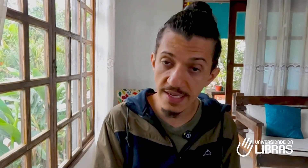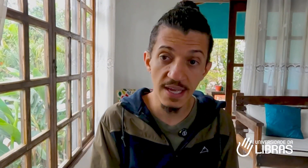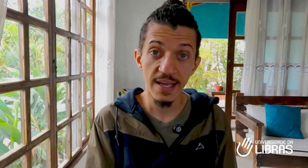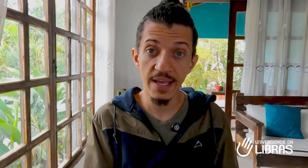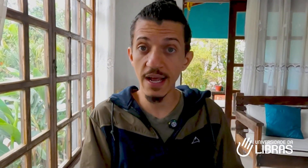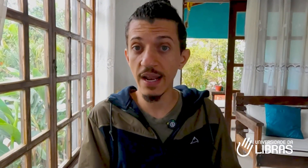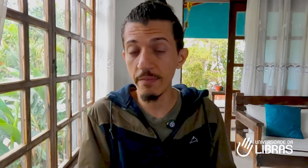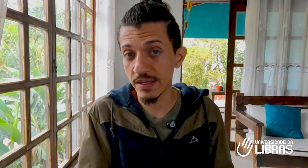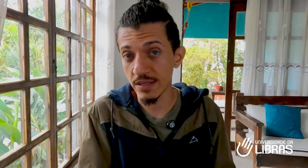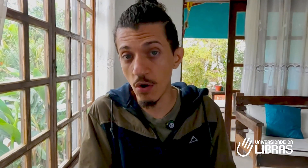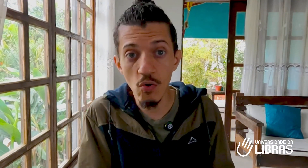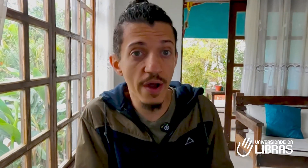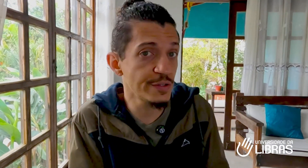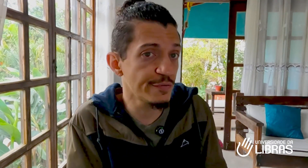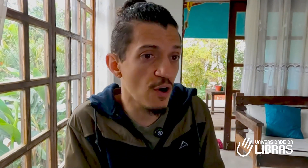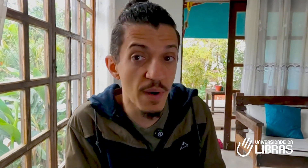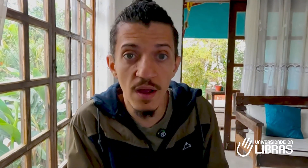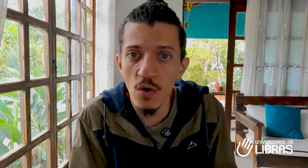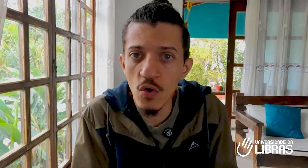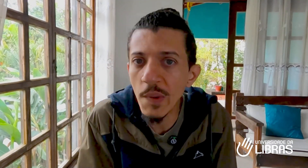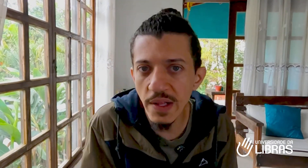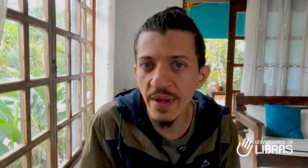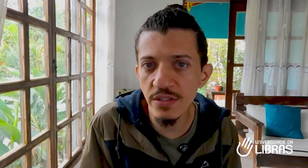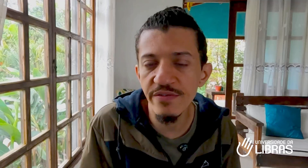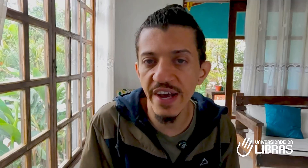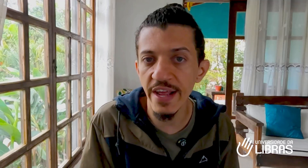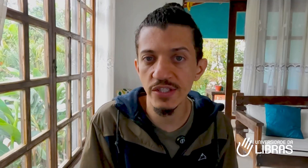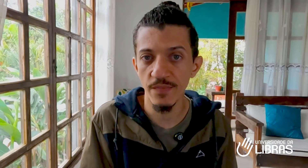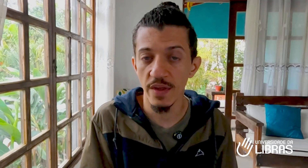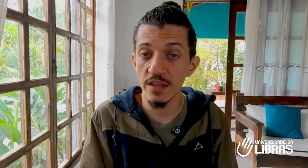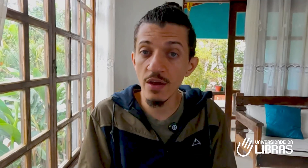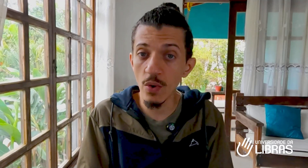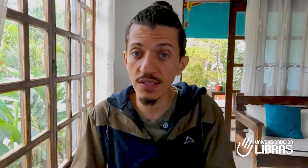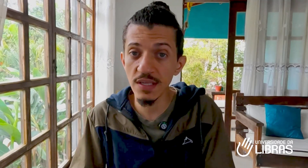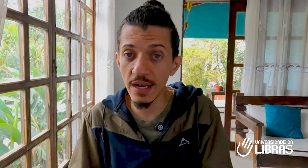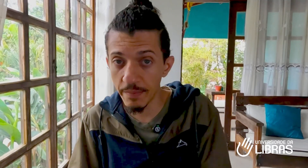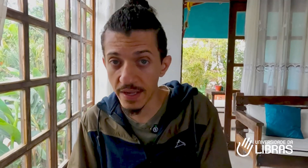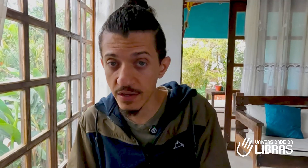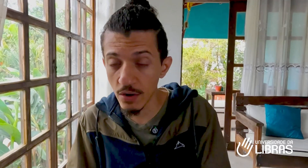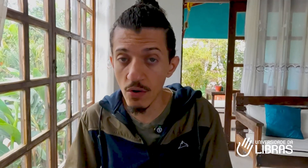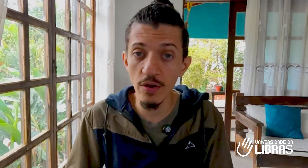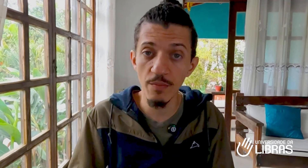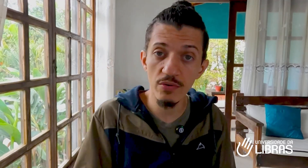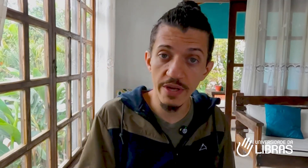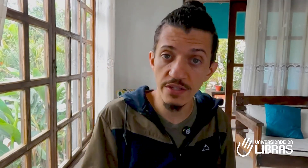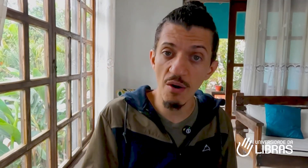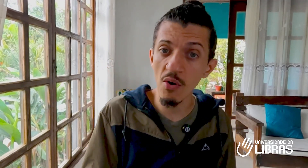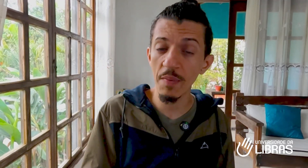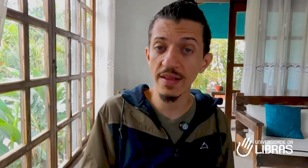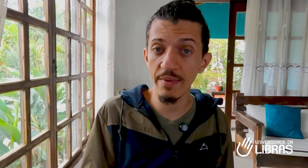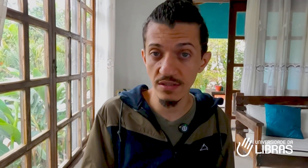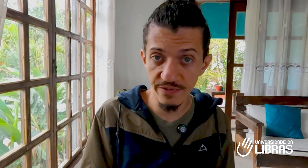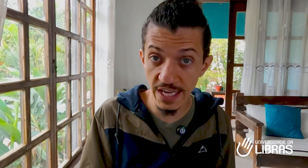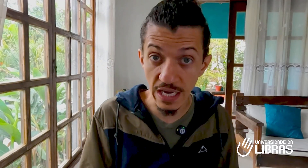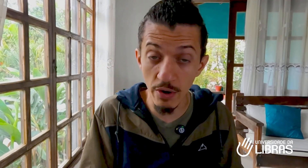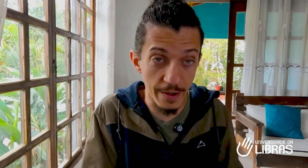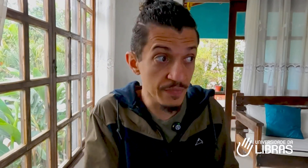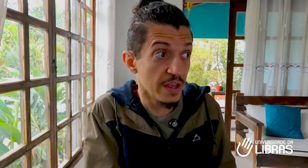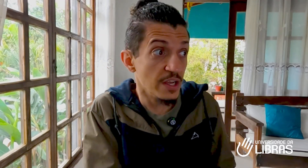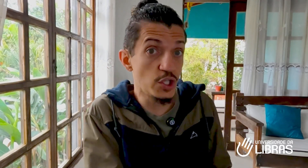que na Libras ocorrem de forma completamente diferente. E tem coisas na Libras que ocorrem no português de forma completamente diferente. Agora, de quando